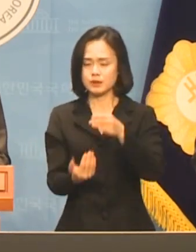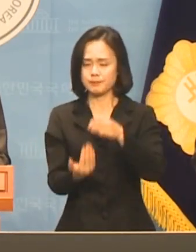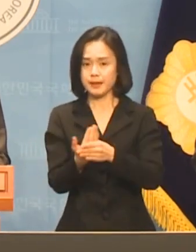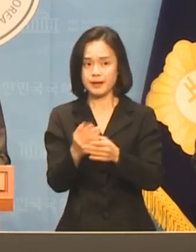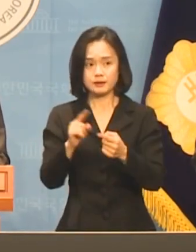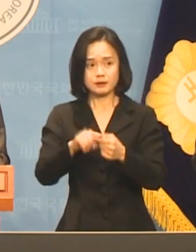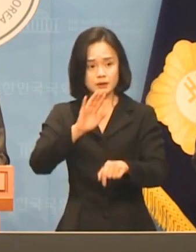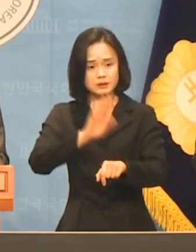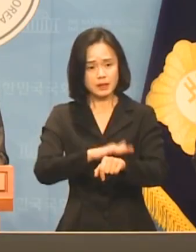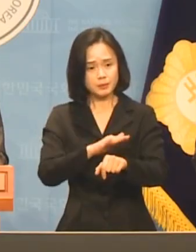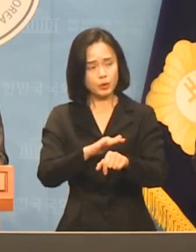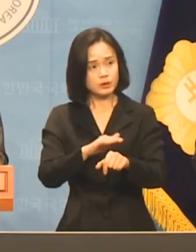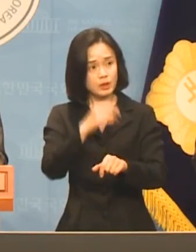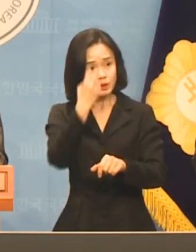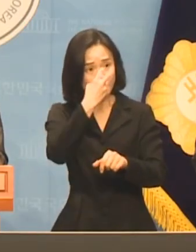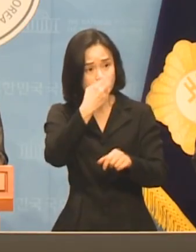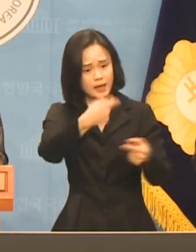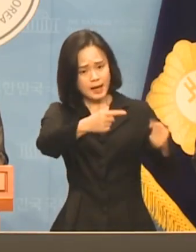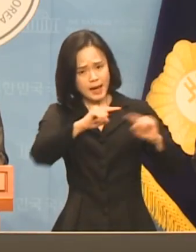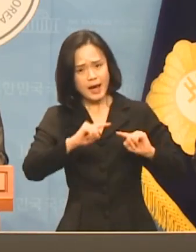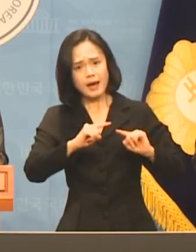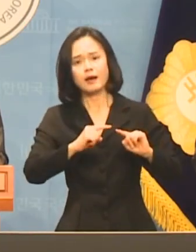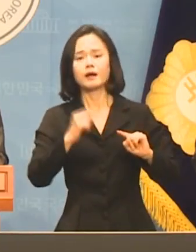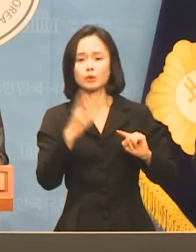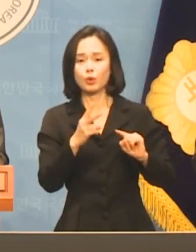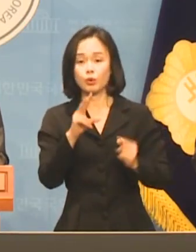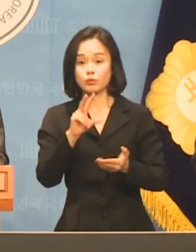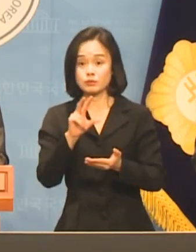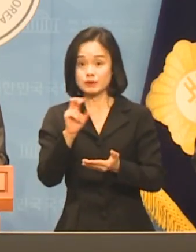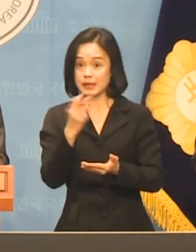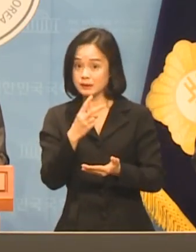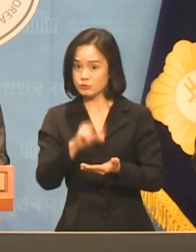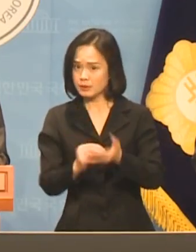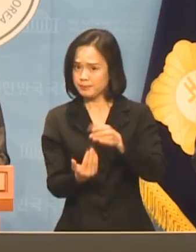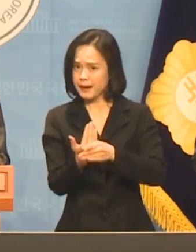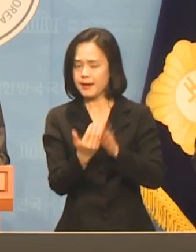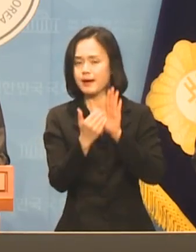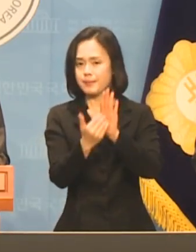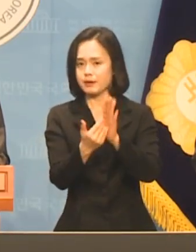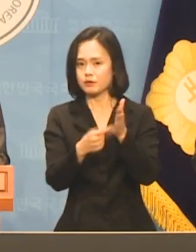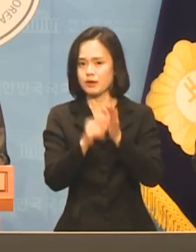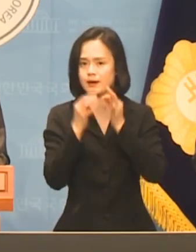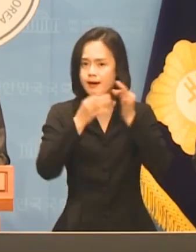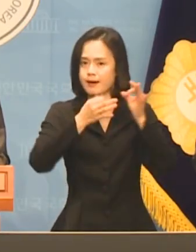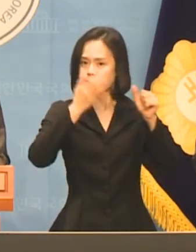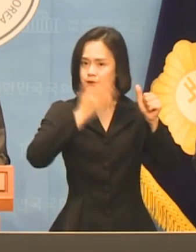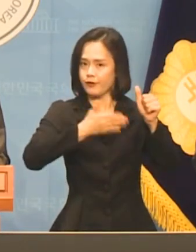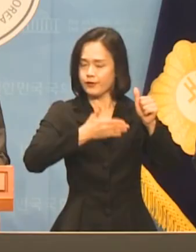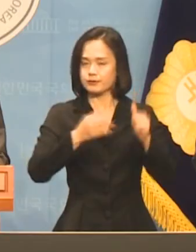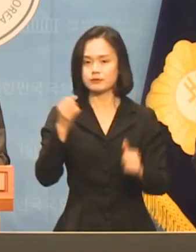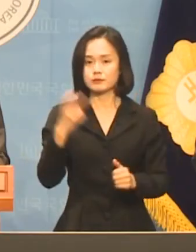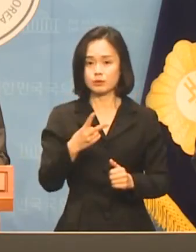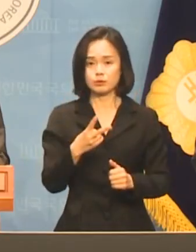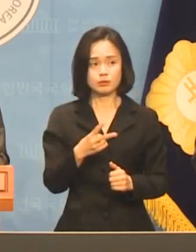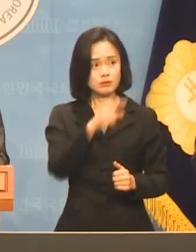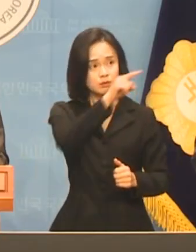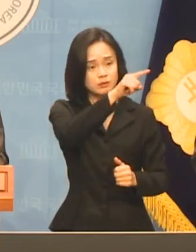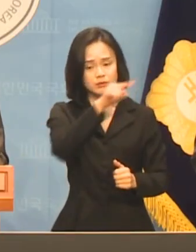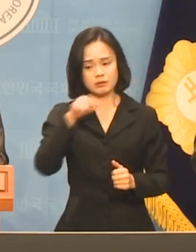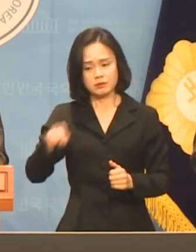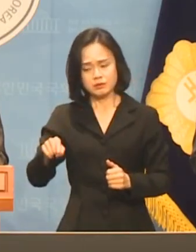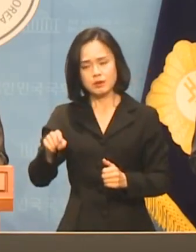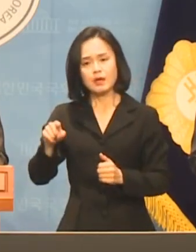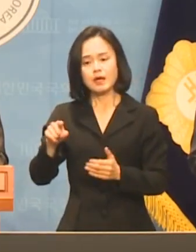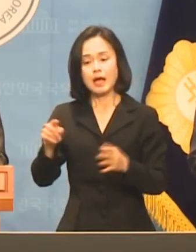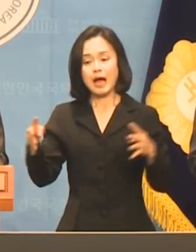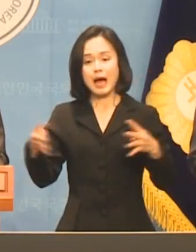것, 회사는 산재 신청과 관련해 적극 협조할 것, 회사는 소정의 합의금을 유족에게